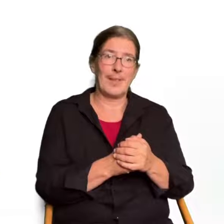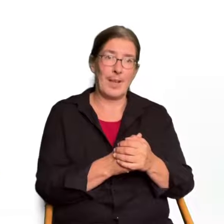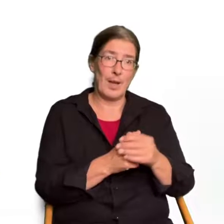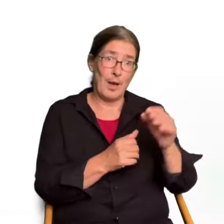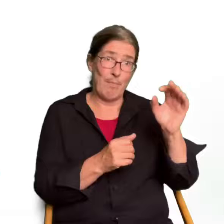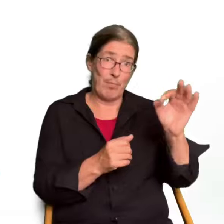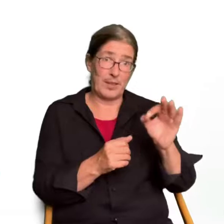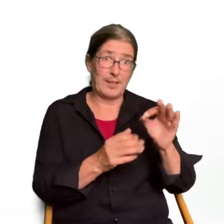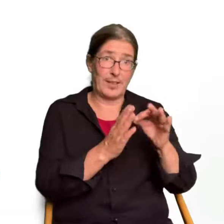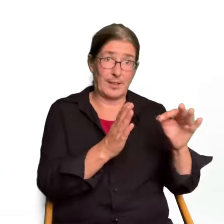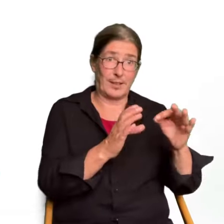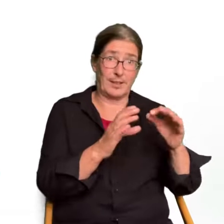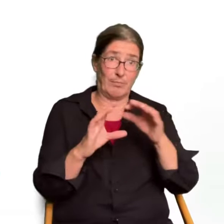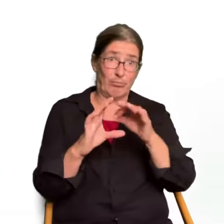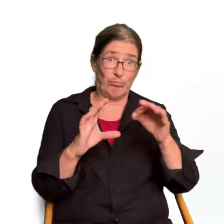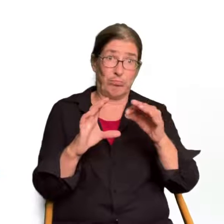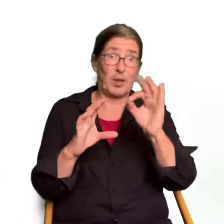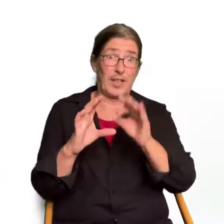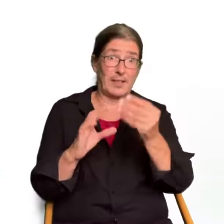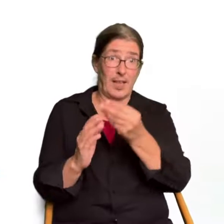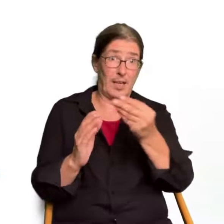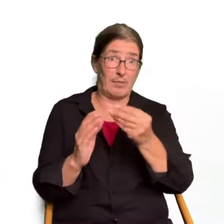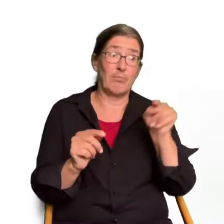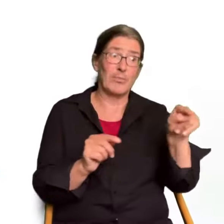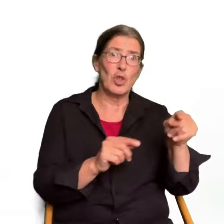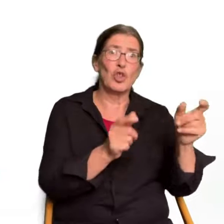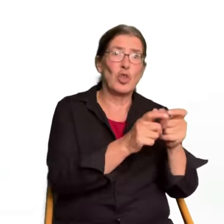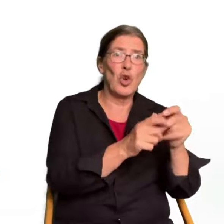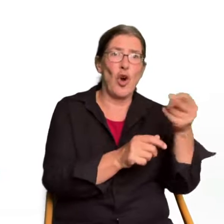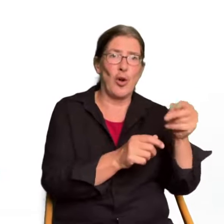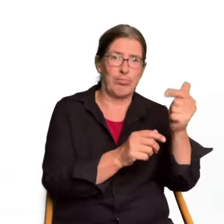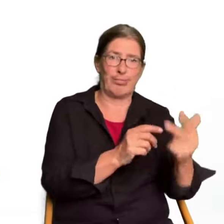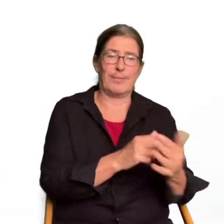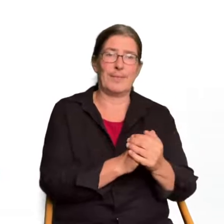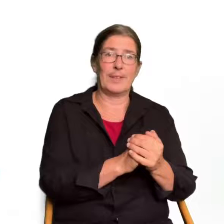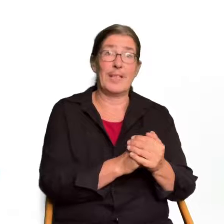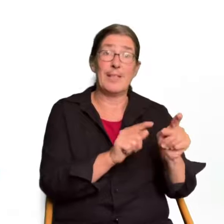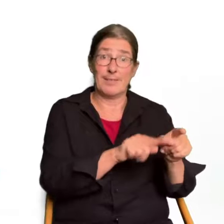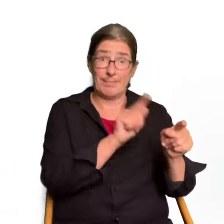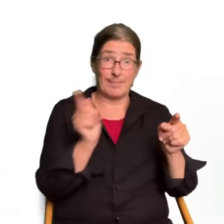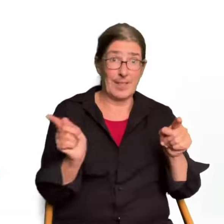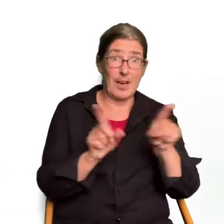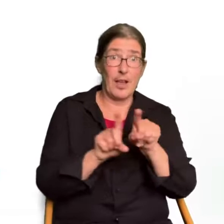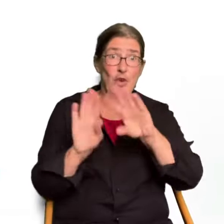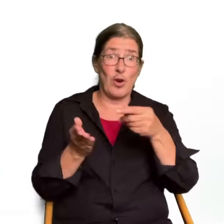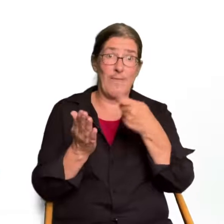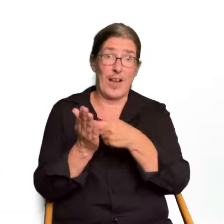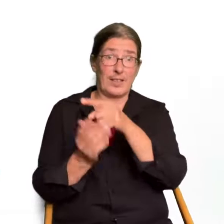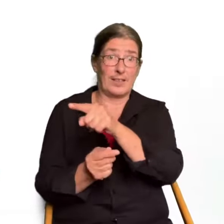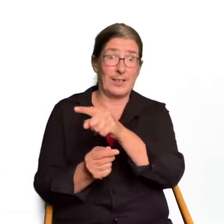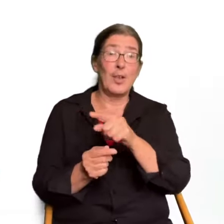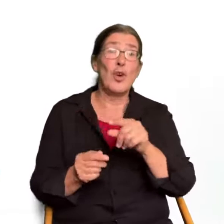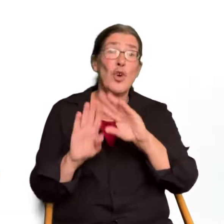bei den Prozentsatz brauche ich das Prozentzeichen und bei dem Wert brauche ich Stück Minuten oder sowas genauso wie beim Grundwert der